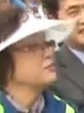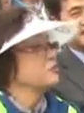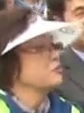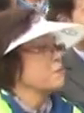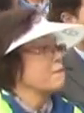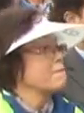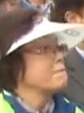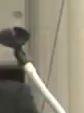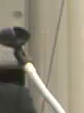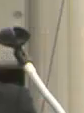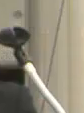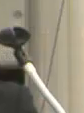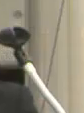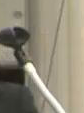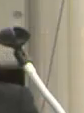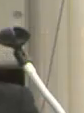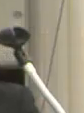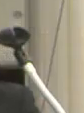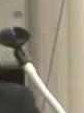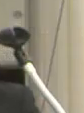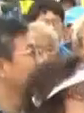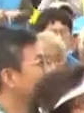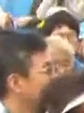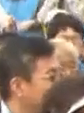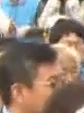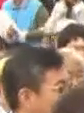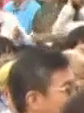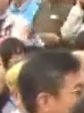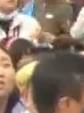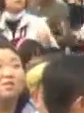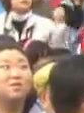화성시 남부 노인복지관 황준호 관장님 참석하셨습니다.